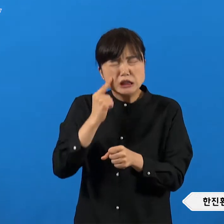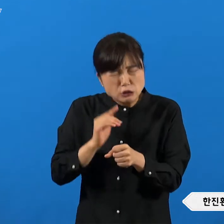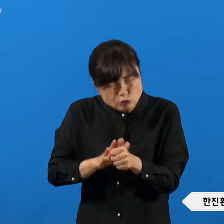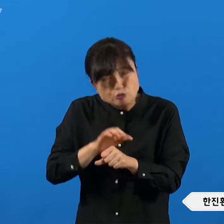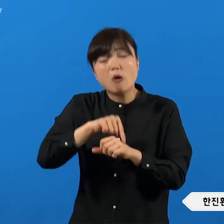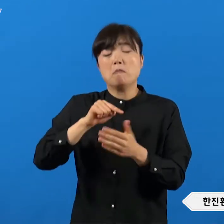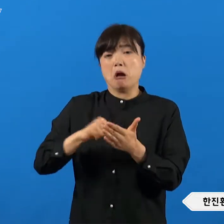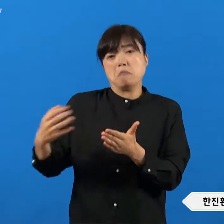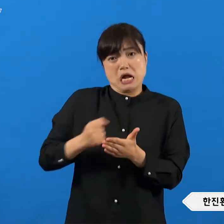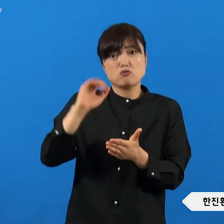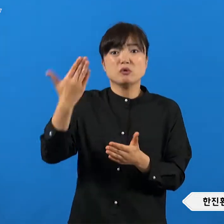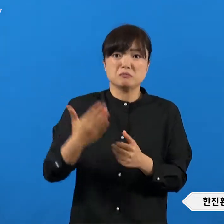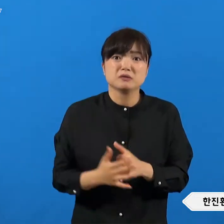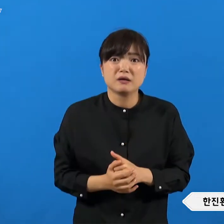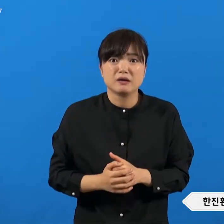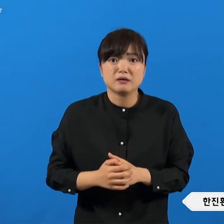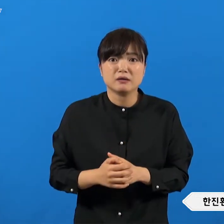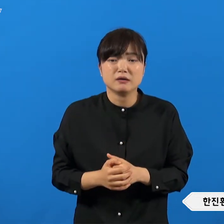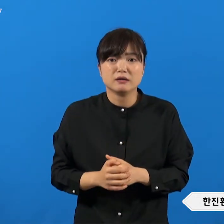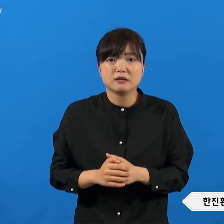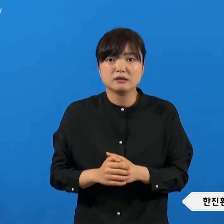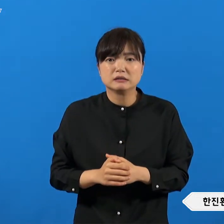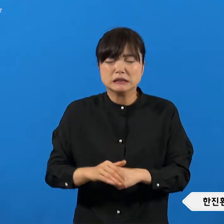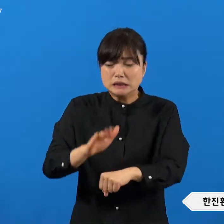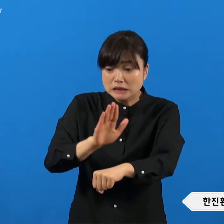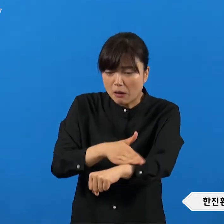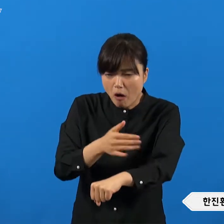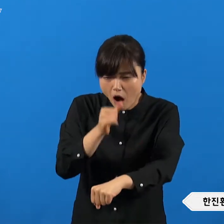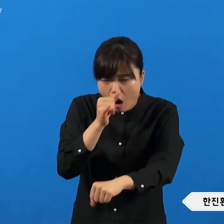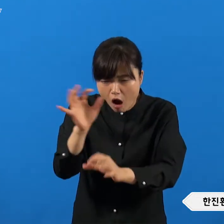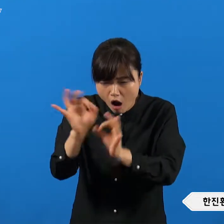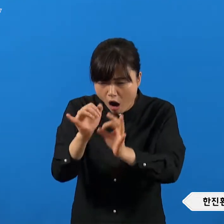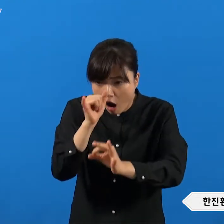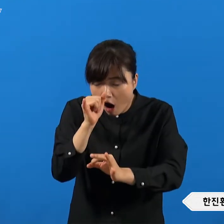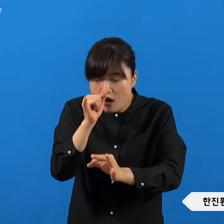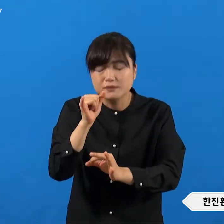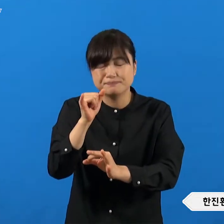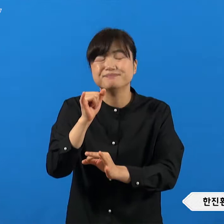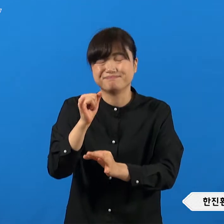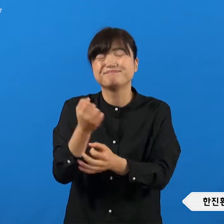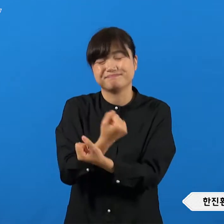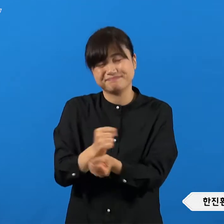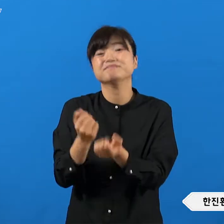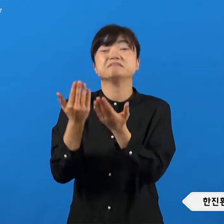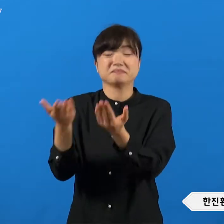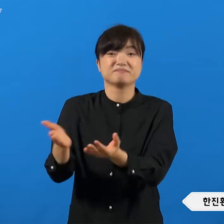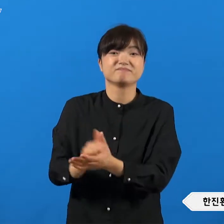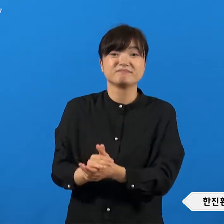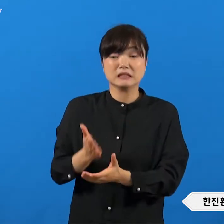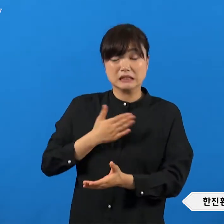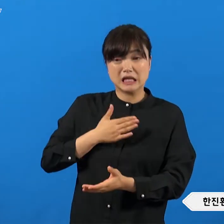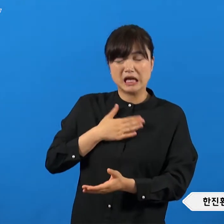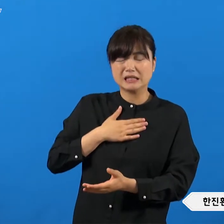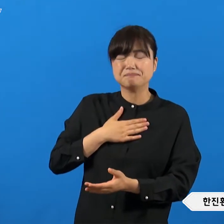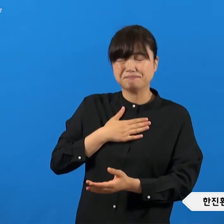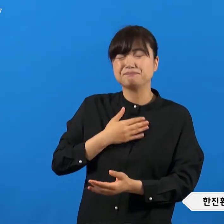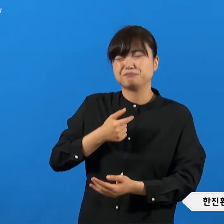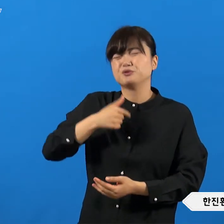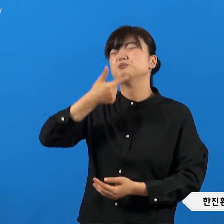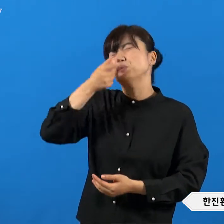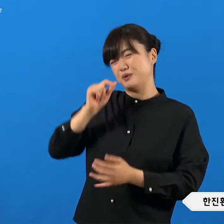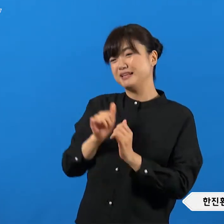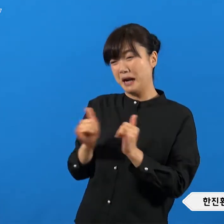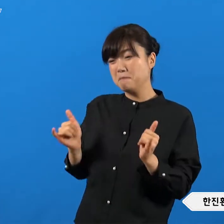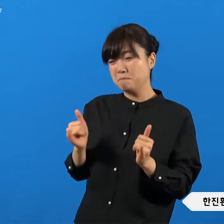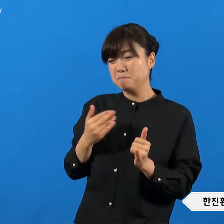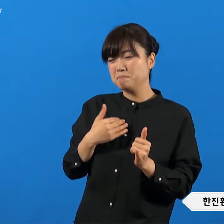긍휼의 가슴을 가져야 되겠습니다. 좀 잘못하더라도 용서해주고, 나도 뭐 별 수 없는